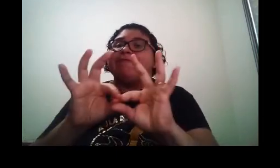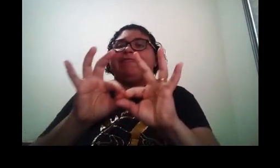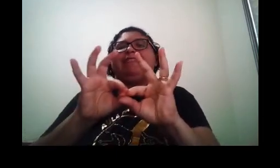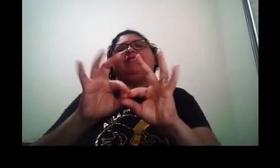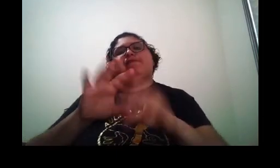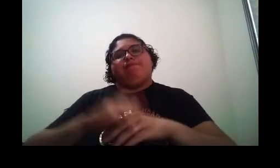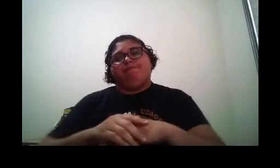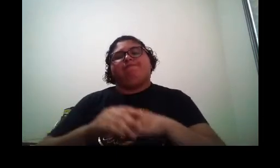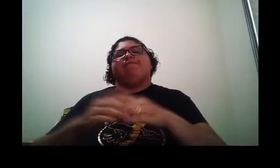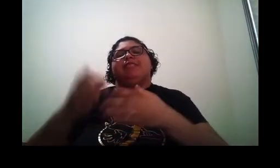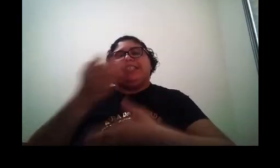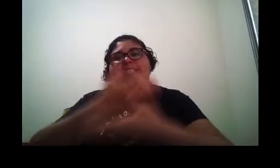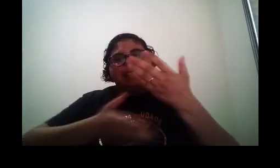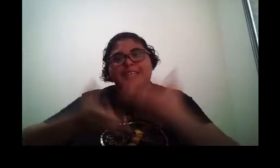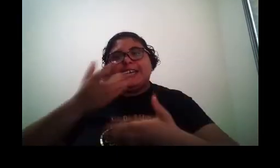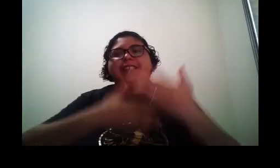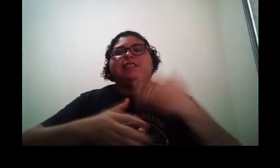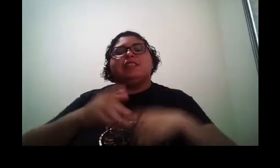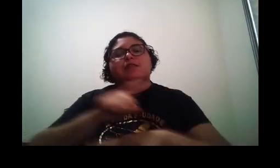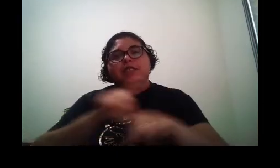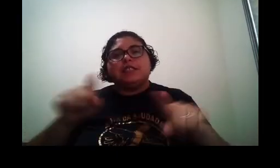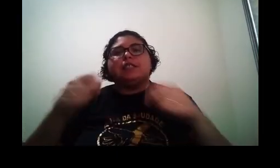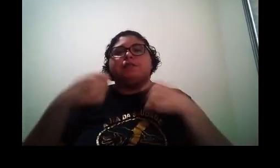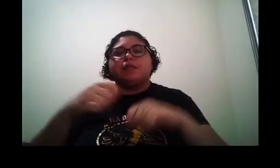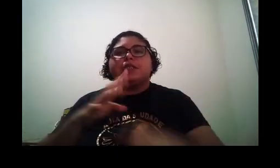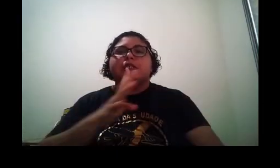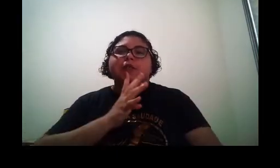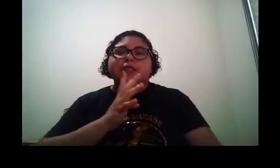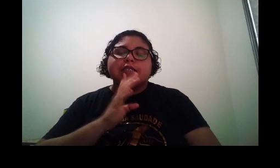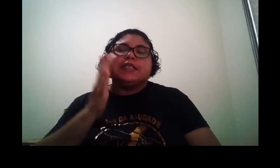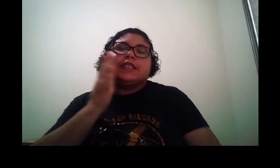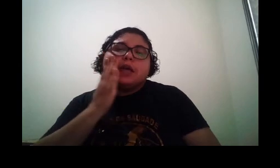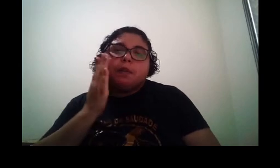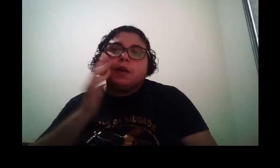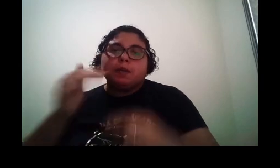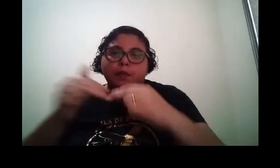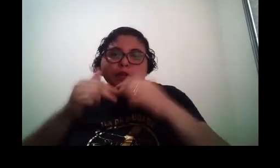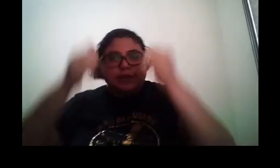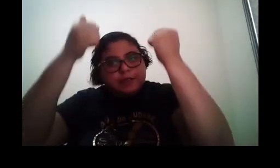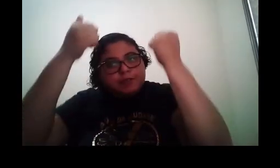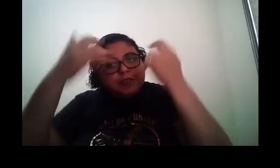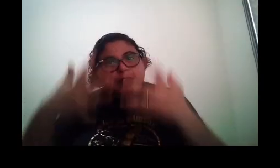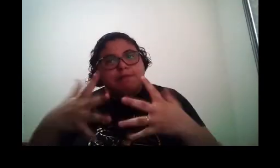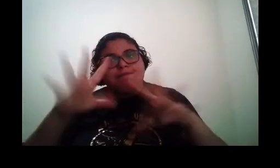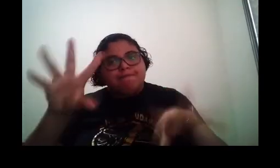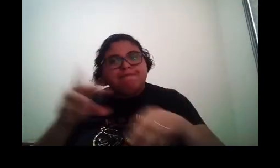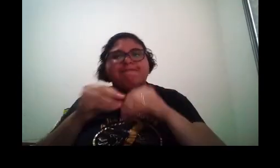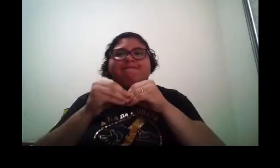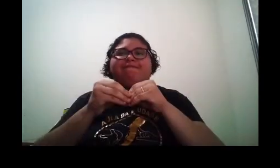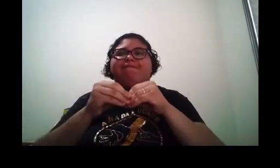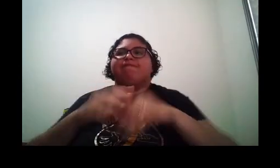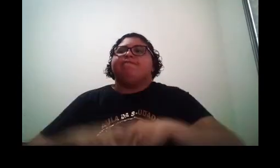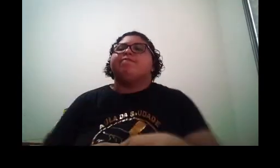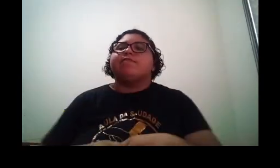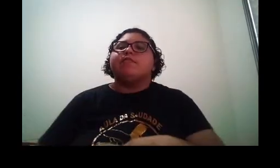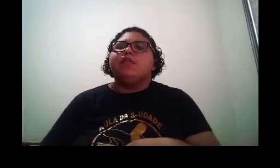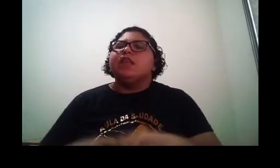como a importância de vocês saberem e conhecerem mais a respeito disso, por isso que eu contextualizei dessa forma. Tá bom, e